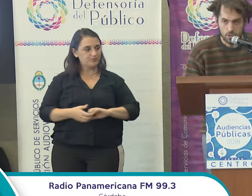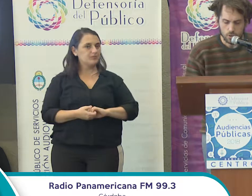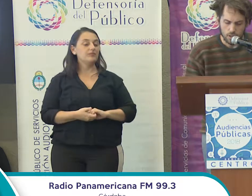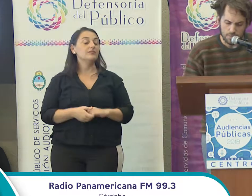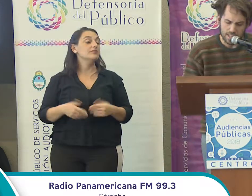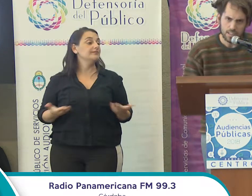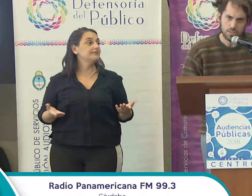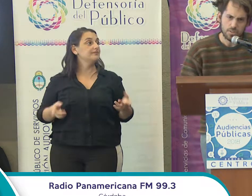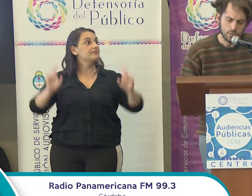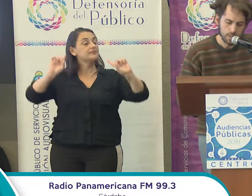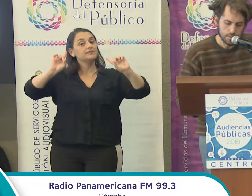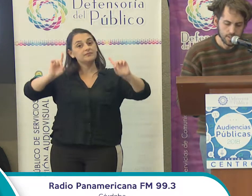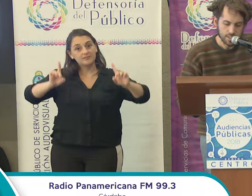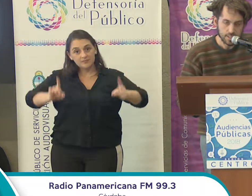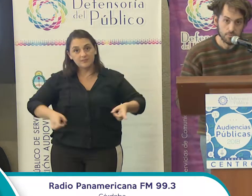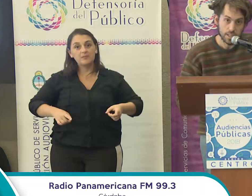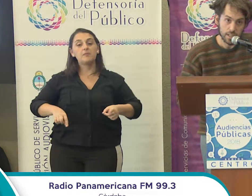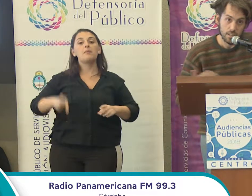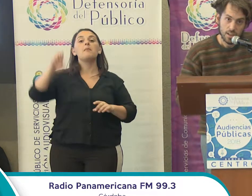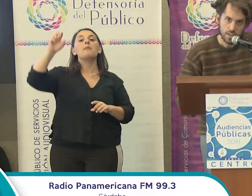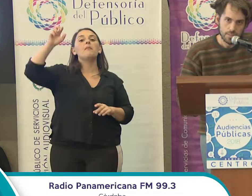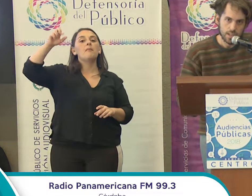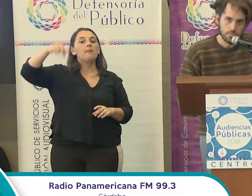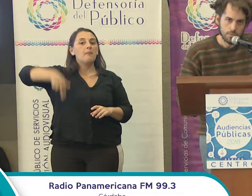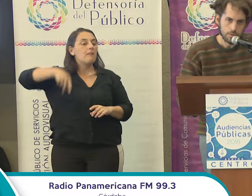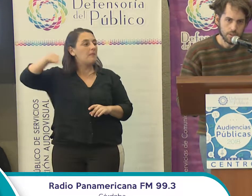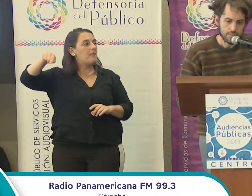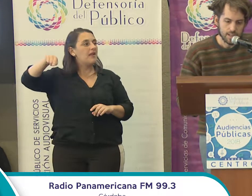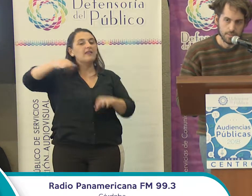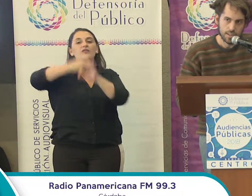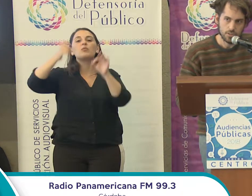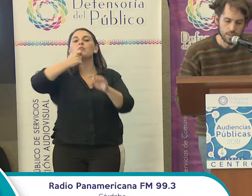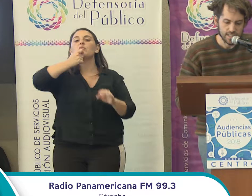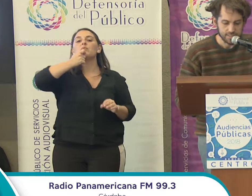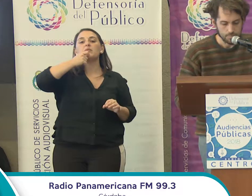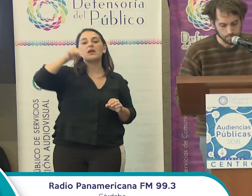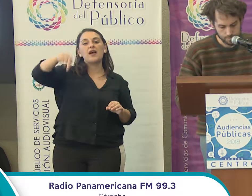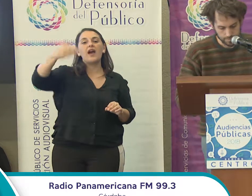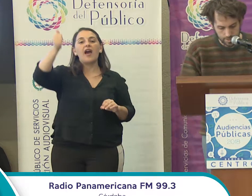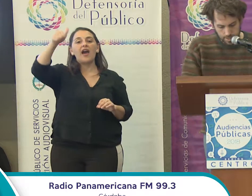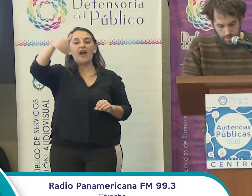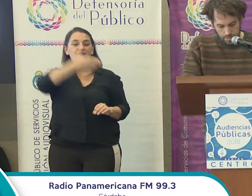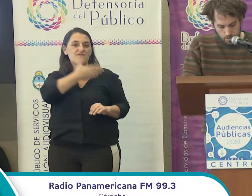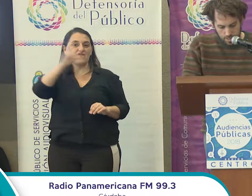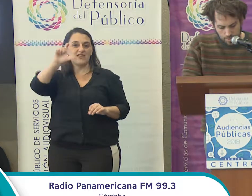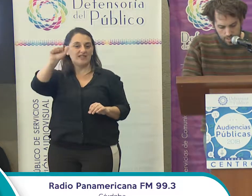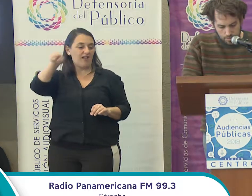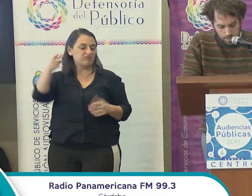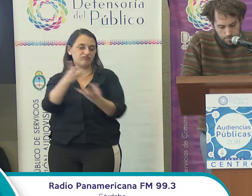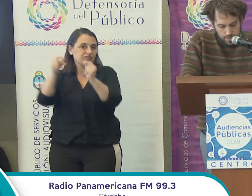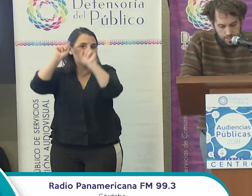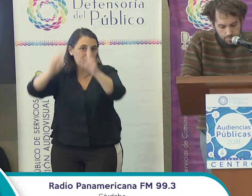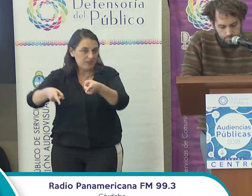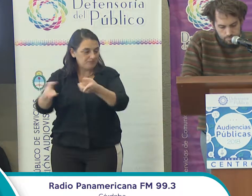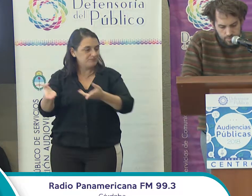incluso lo del plan de adecuación que tuvieron después del 7-d fue fue aceptado por el propio en marzo 2013 de cualquier manera